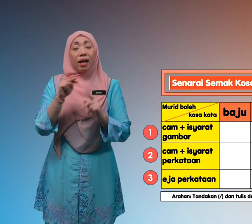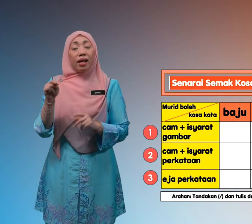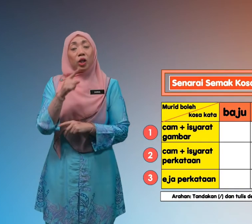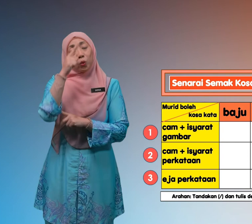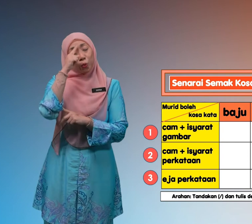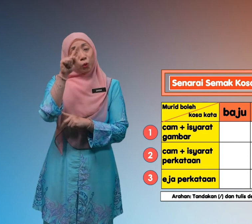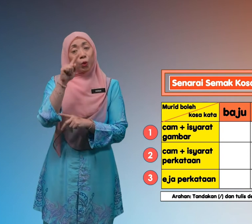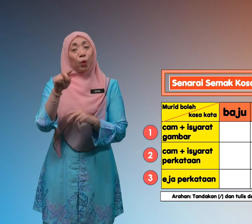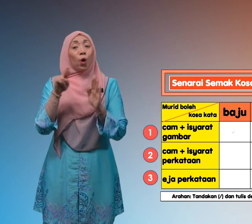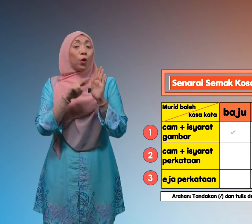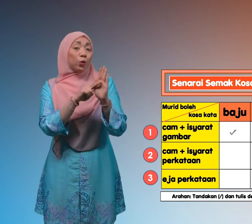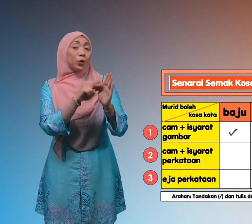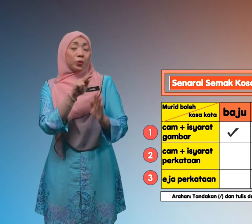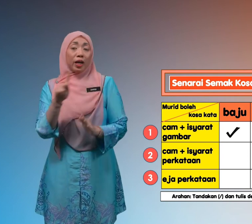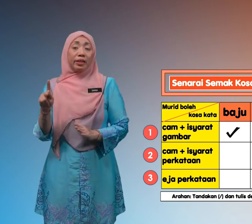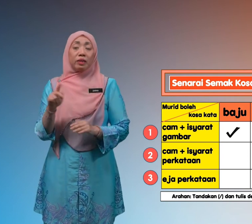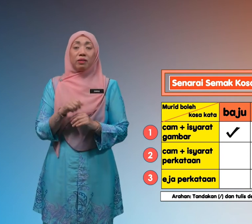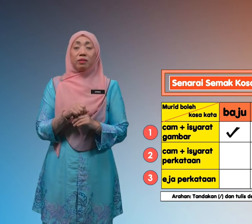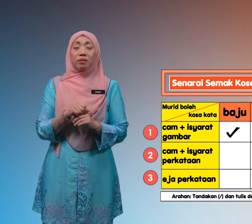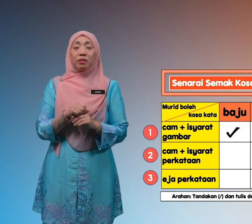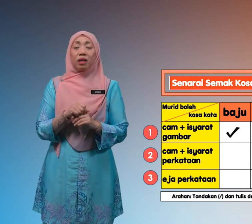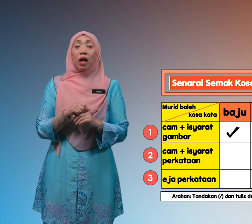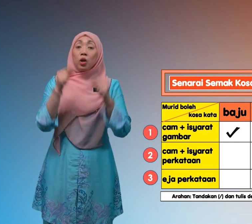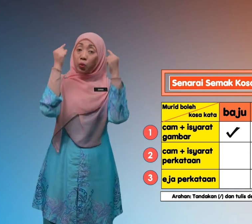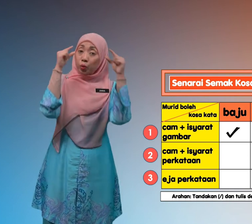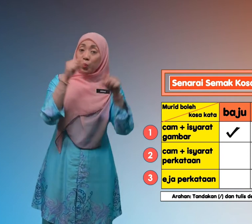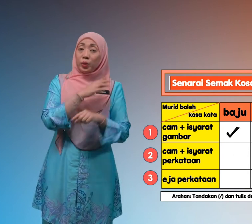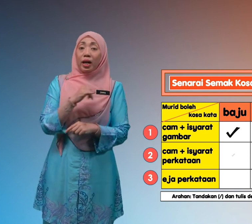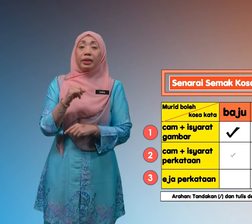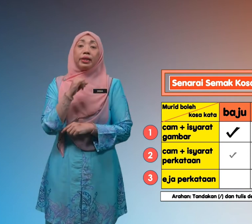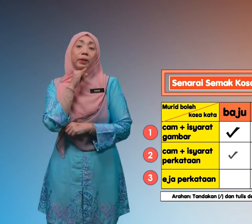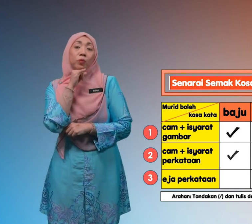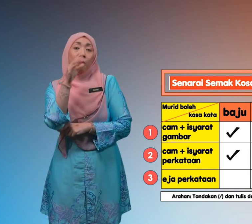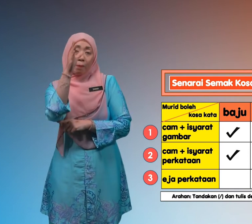Perkataan untuk rujukan guru dan ibu bapa.